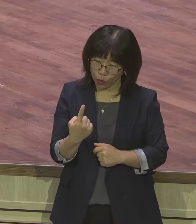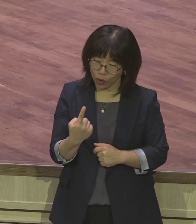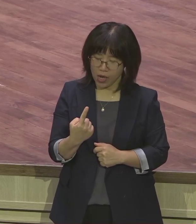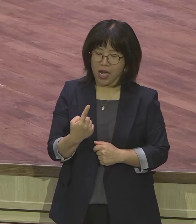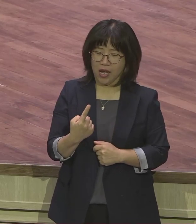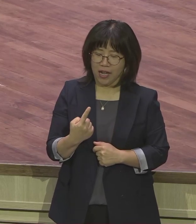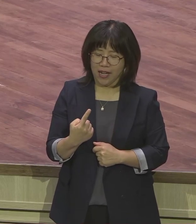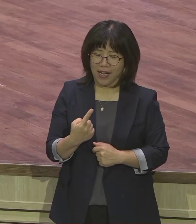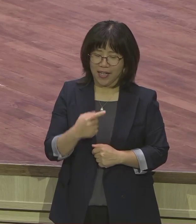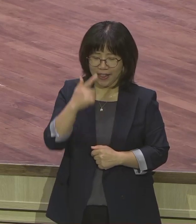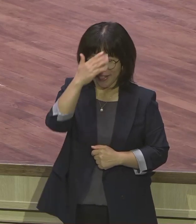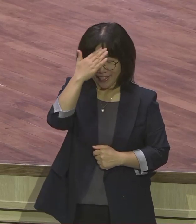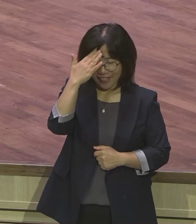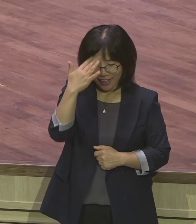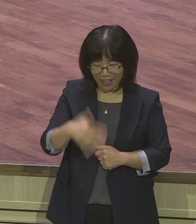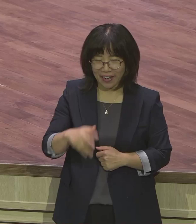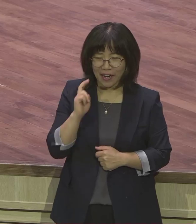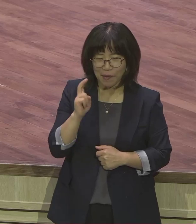없을 것 같아요